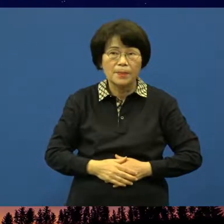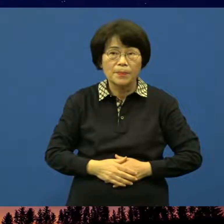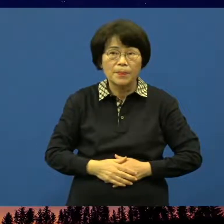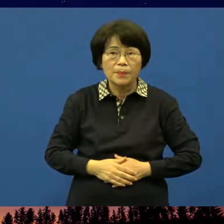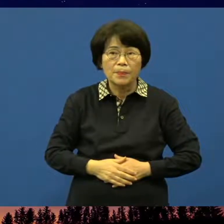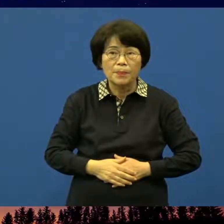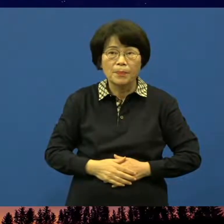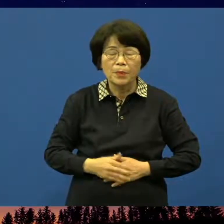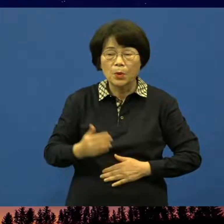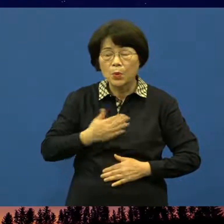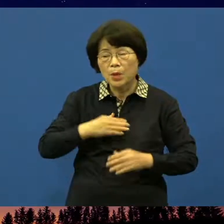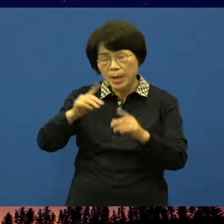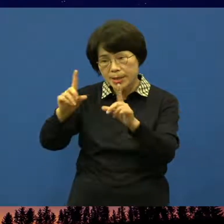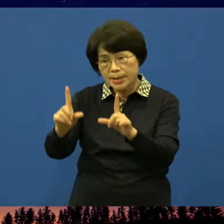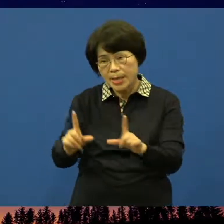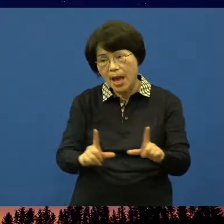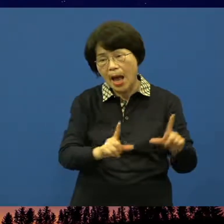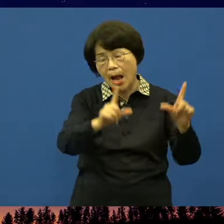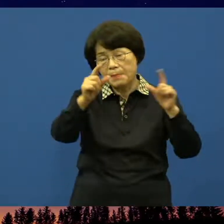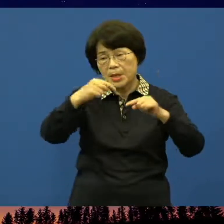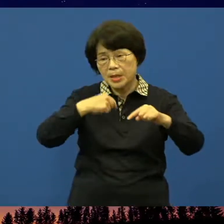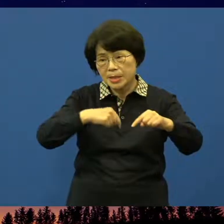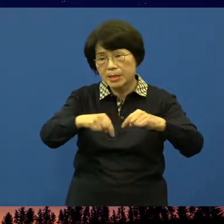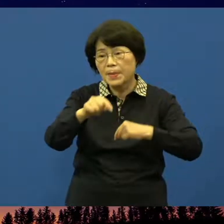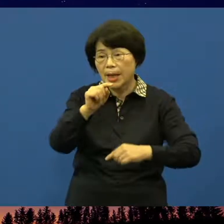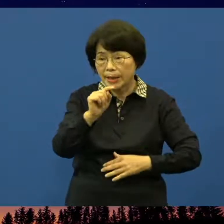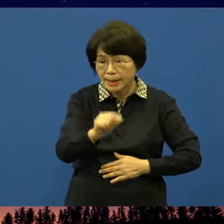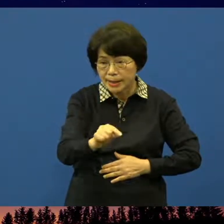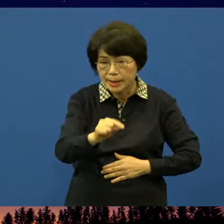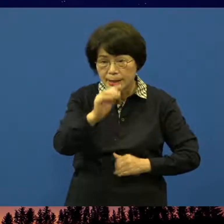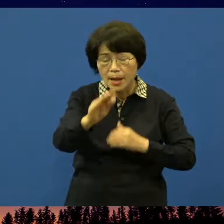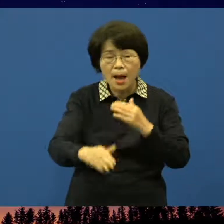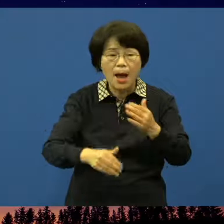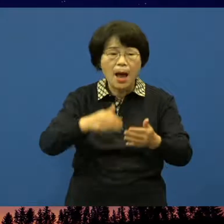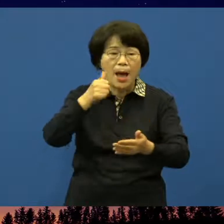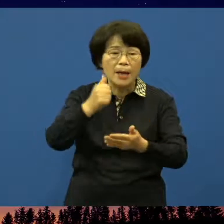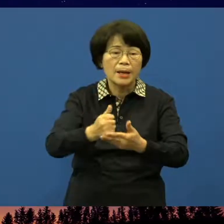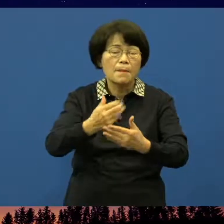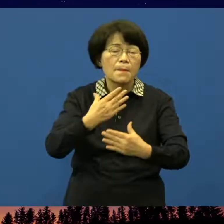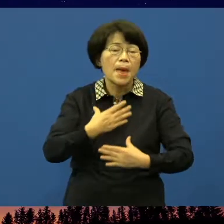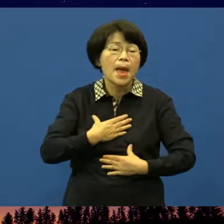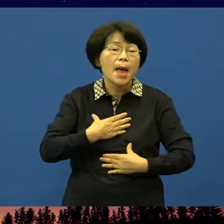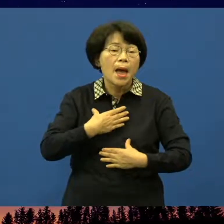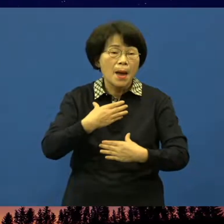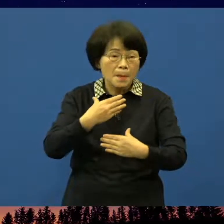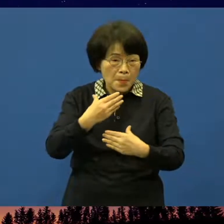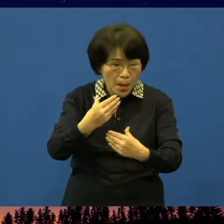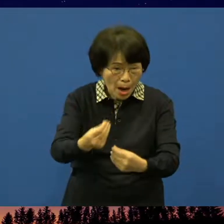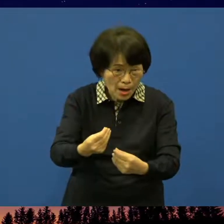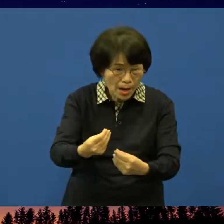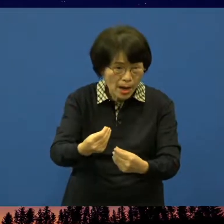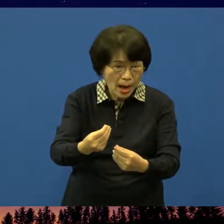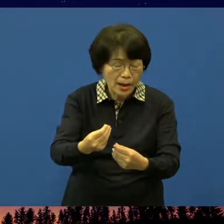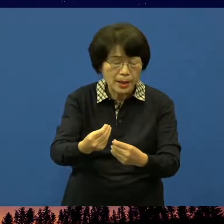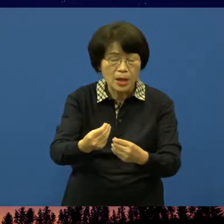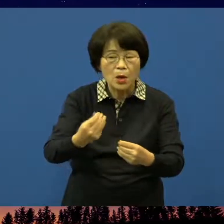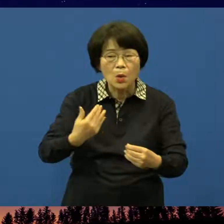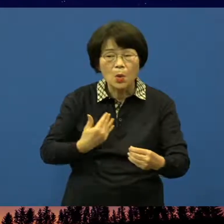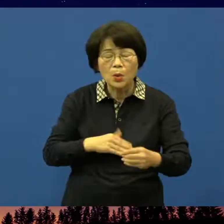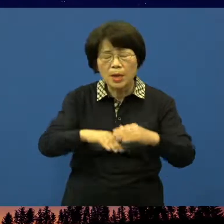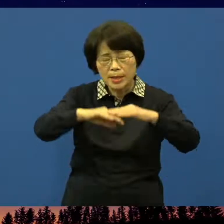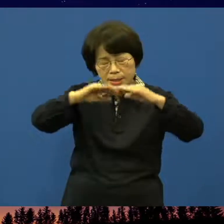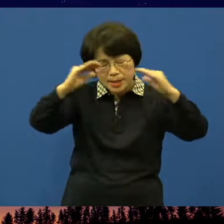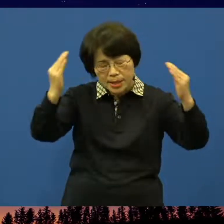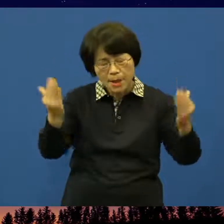그러니까 우리의 삶을 지배하는 것은 하나님의 평강이라. 하나님의 평강 우리를 삶